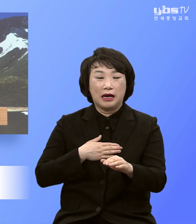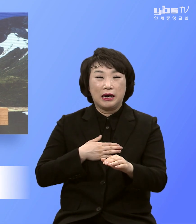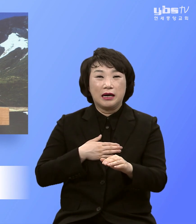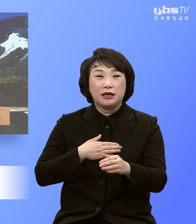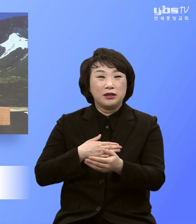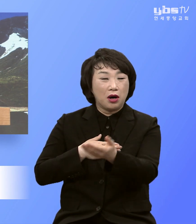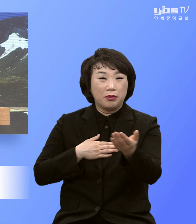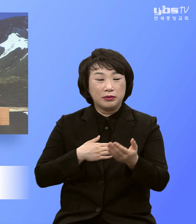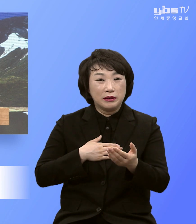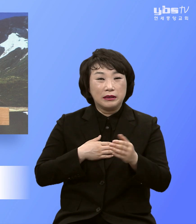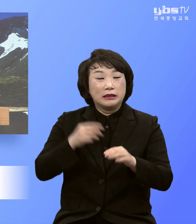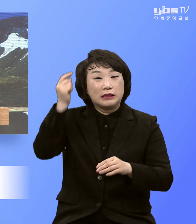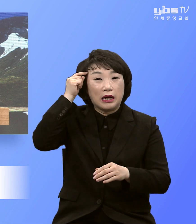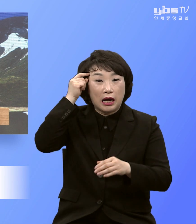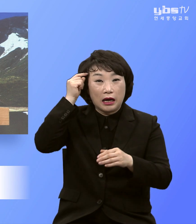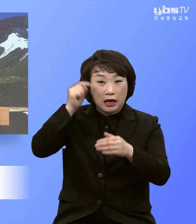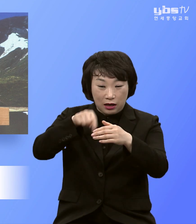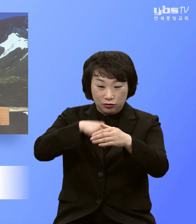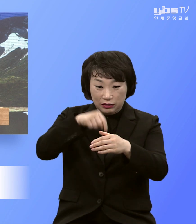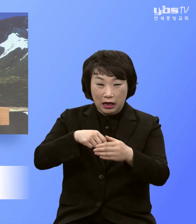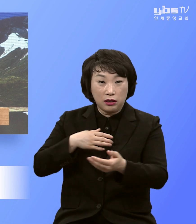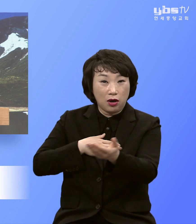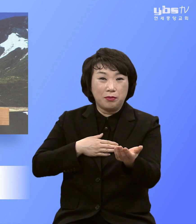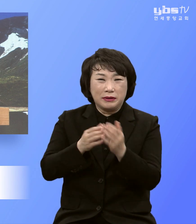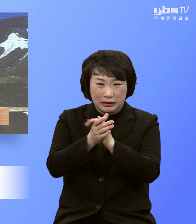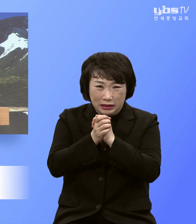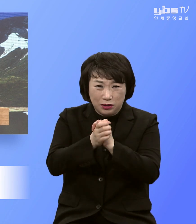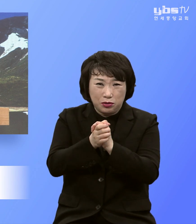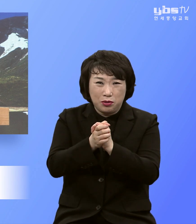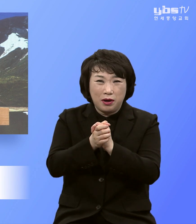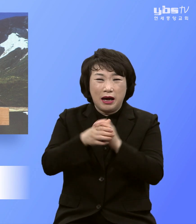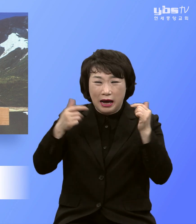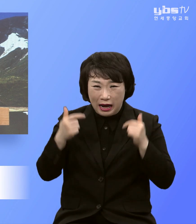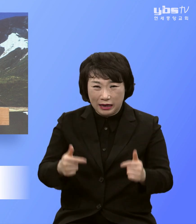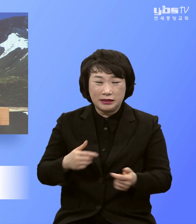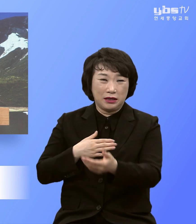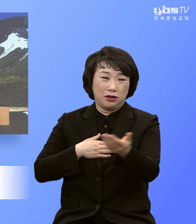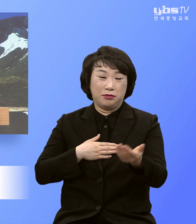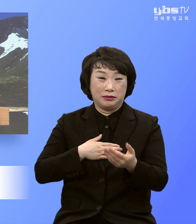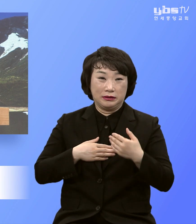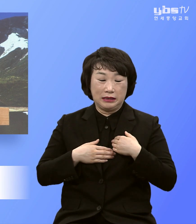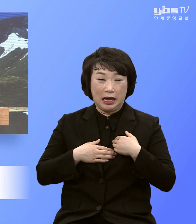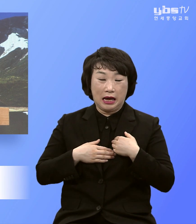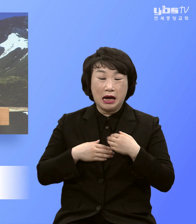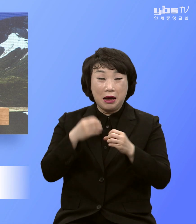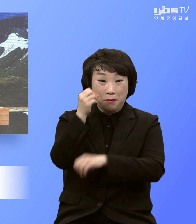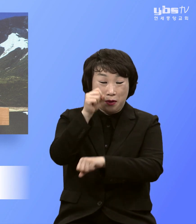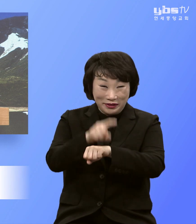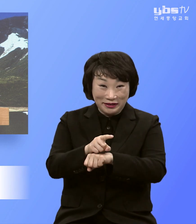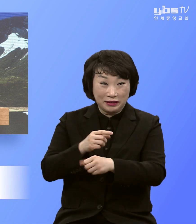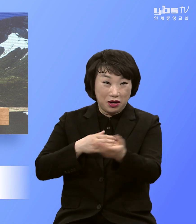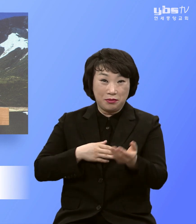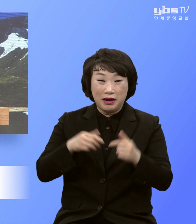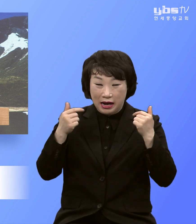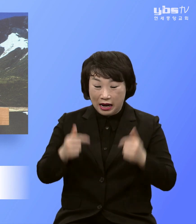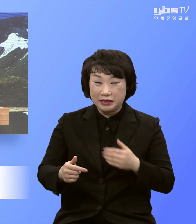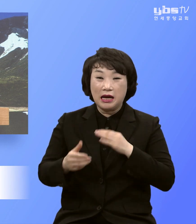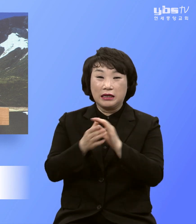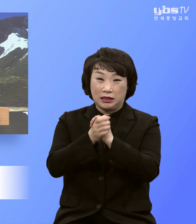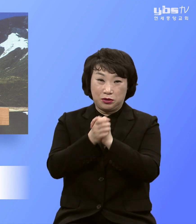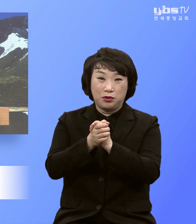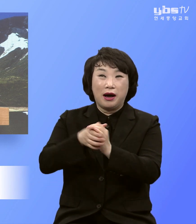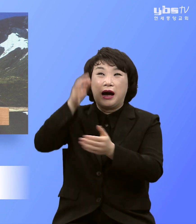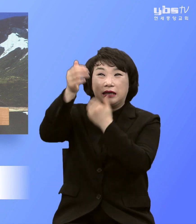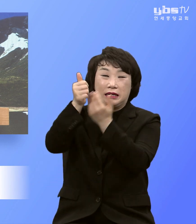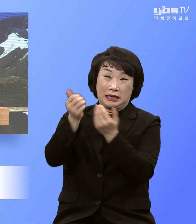항상 여러분의 생각 속에서 아주 기도가 아주 항상 내 본성에서 기도가 항상